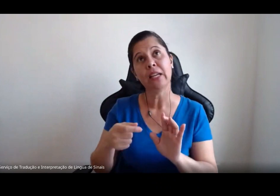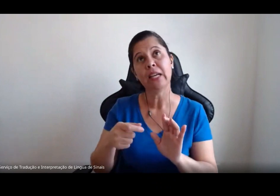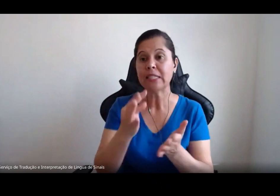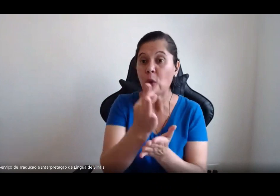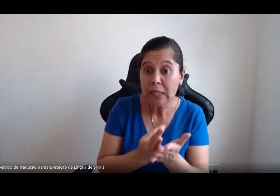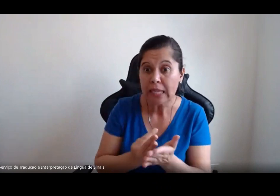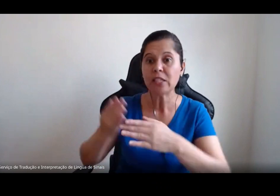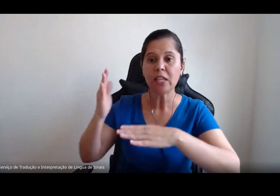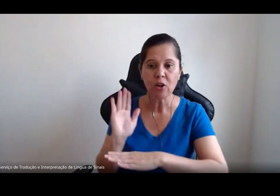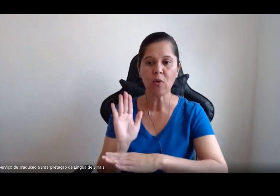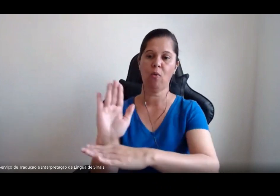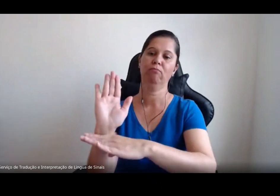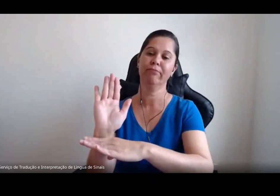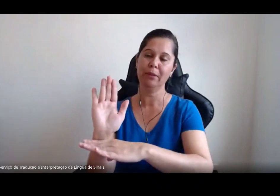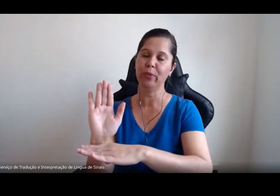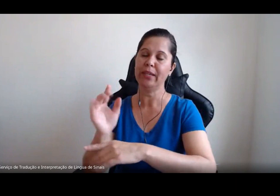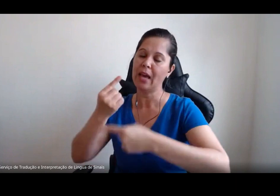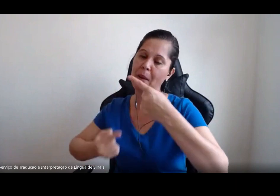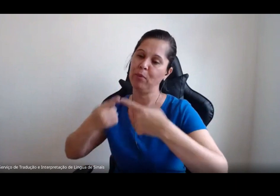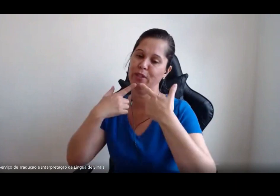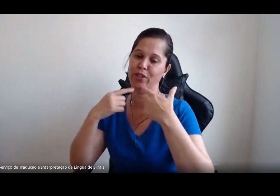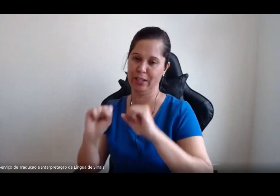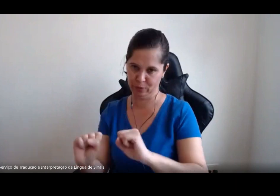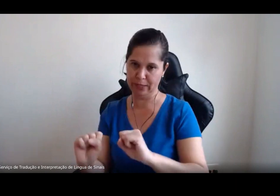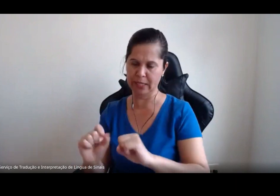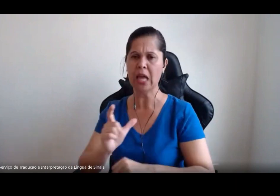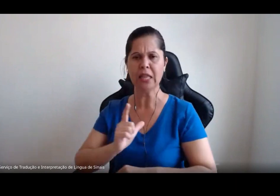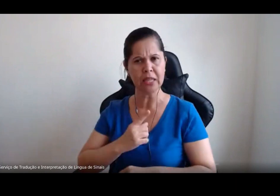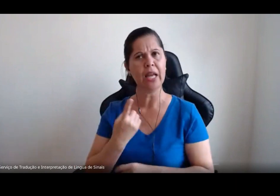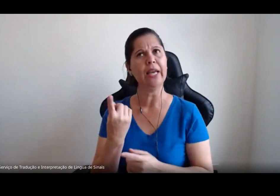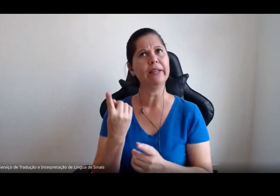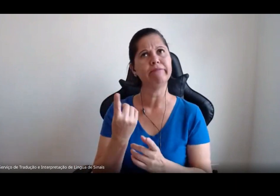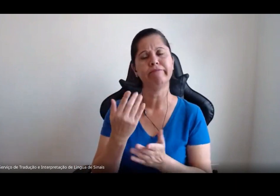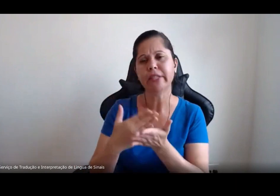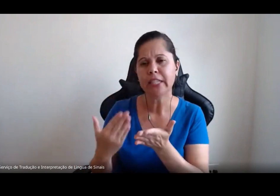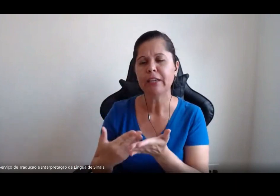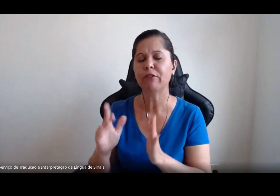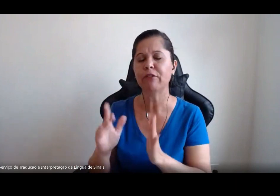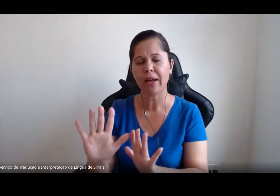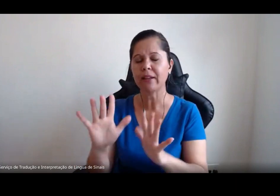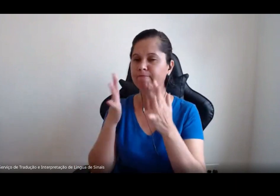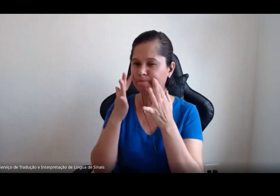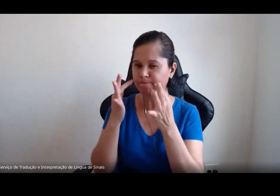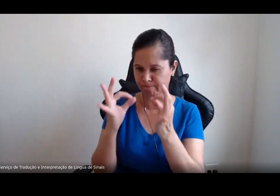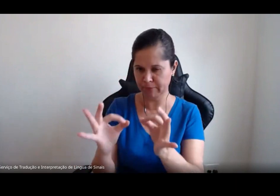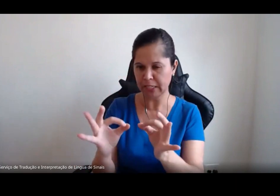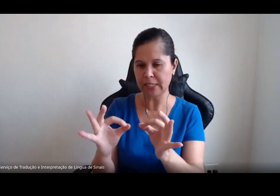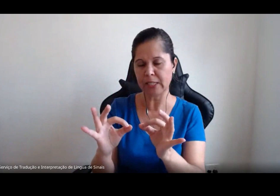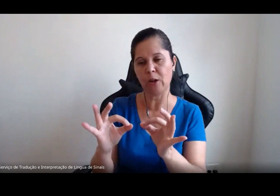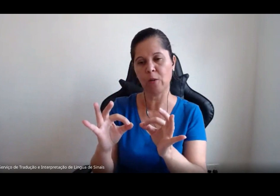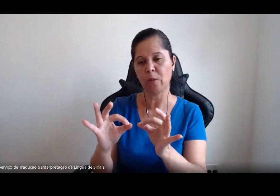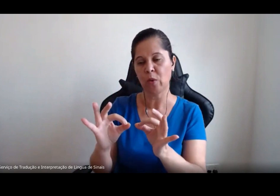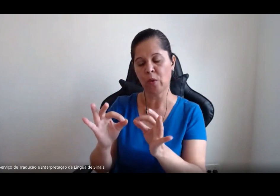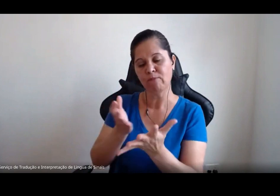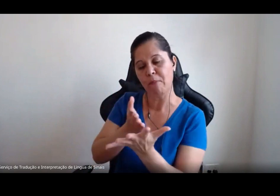outras contribuições e que ampliam a noção de política linguística. Entre esses, quero chamar a atenção, tem muita coisa, mas eu quero chamar a atenção a